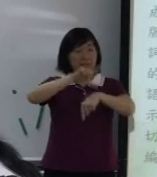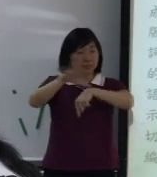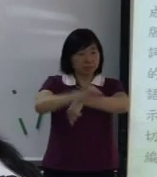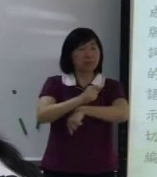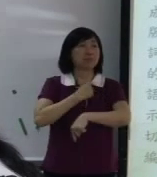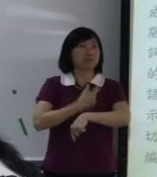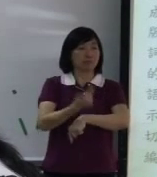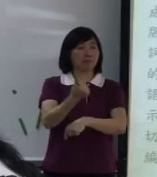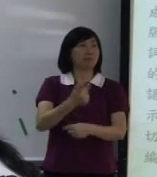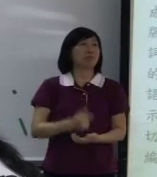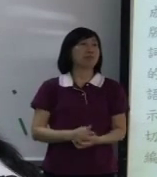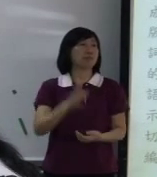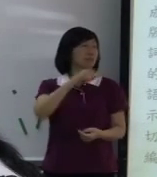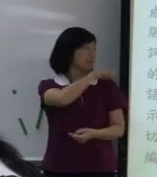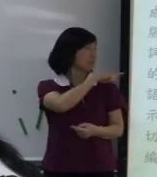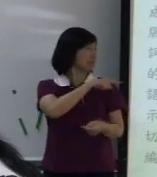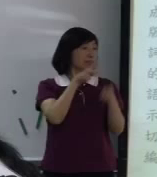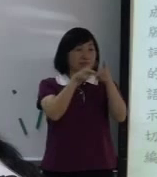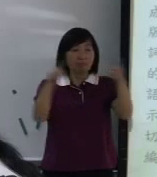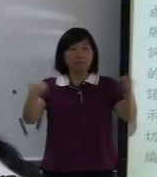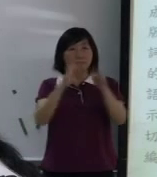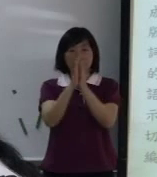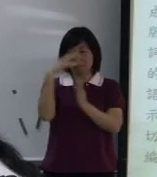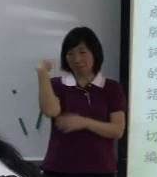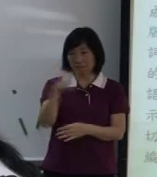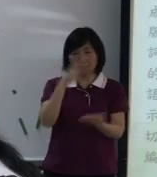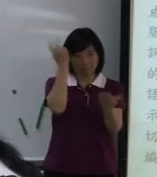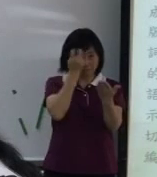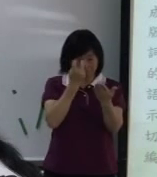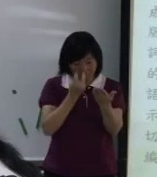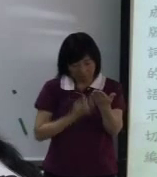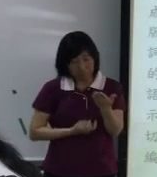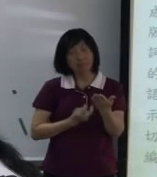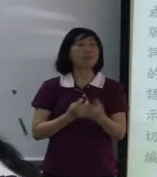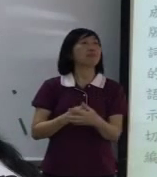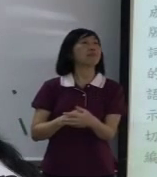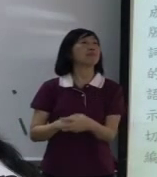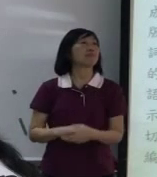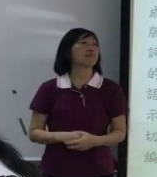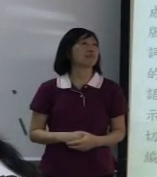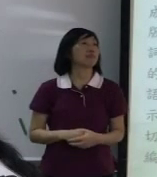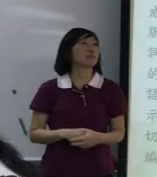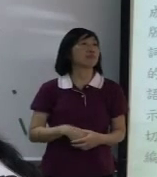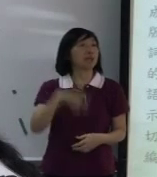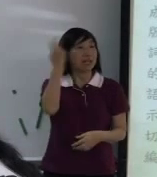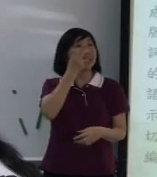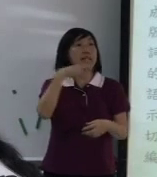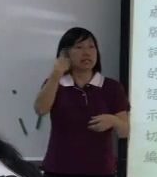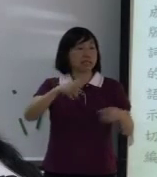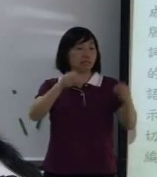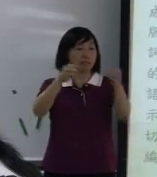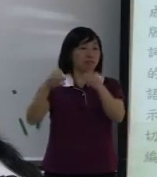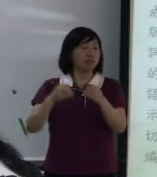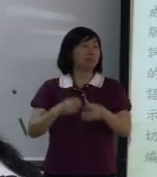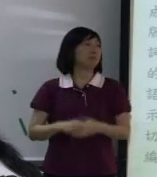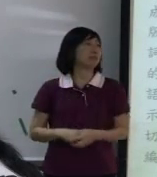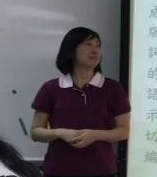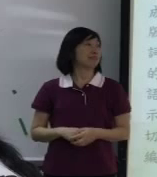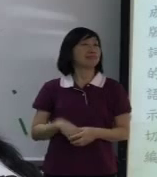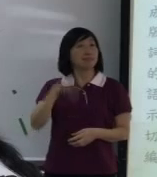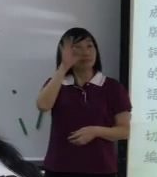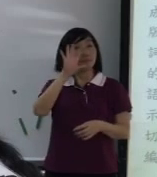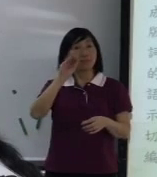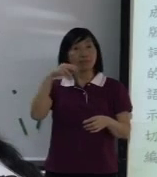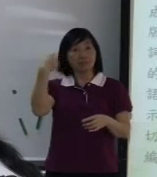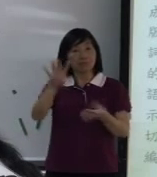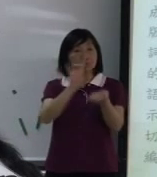这么多的词汇重新检视一遍，检讨一遍，看有没有需